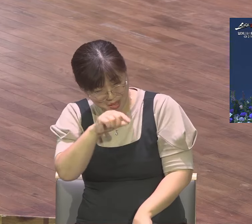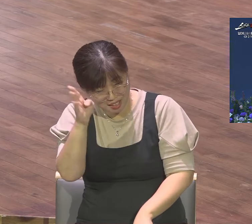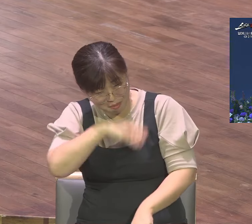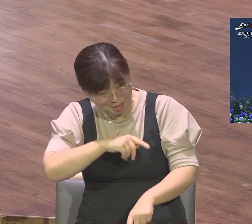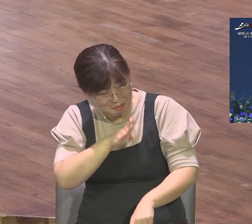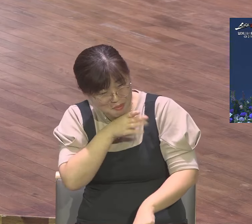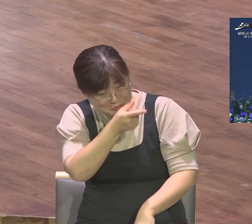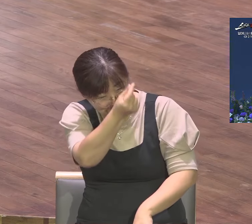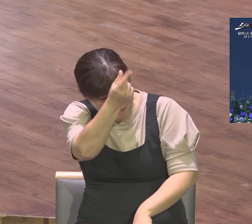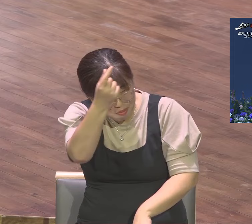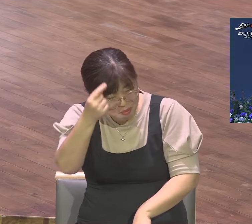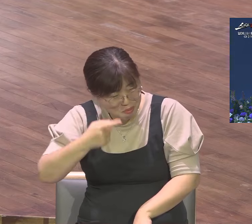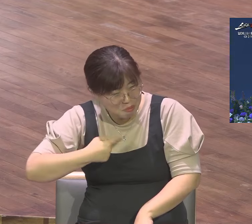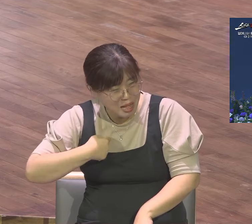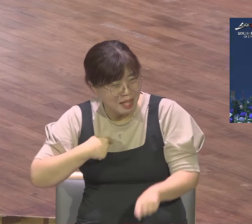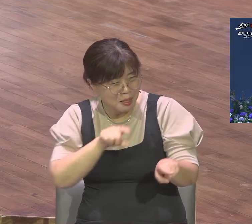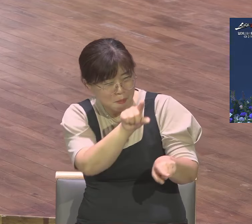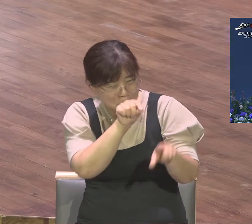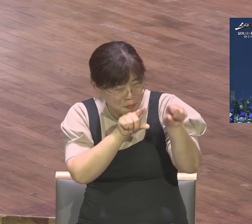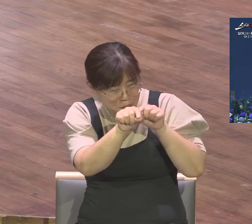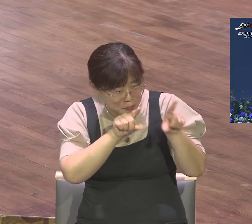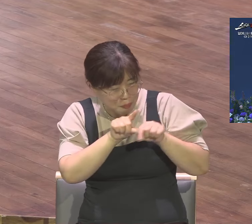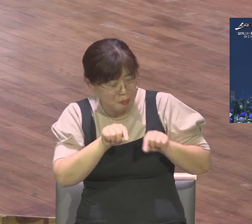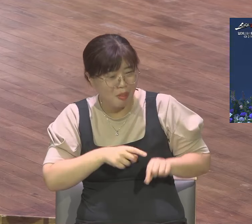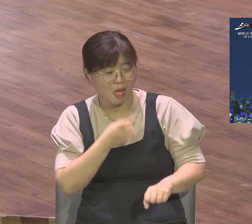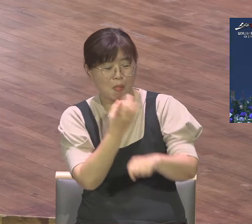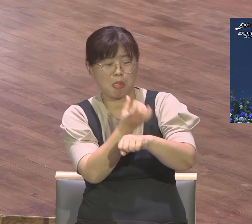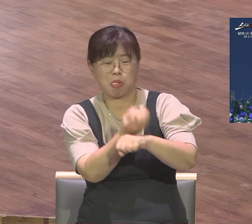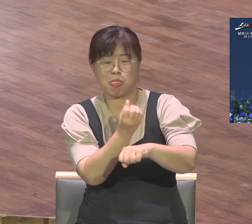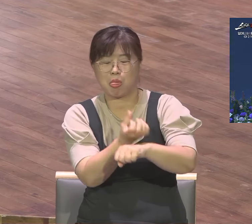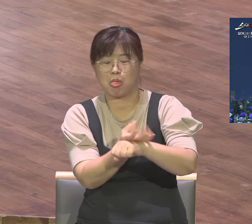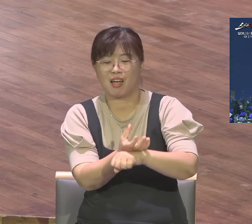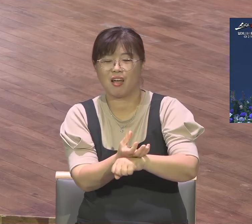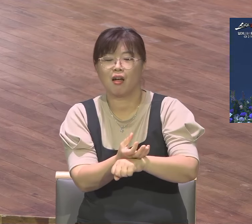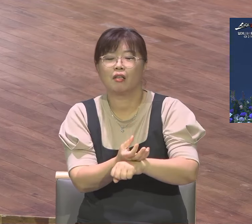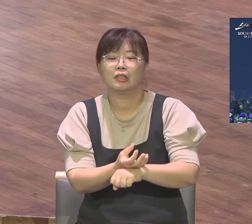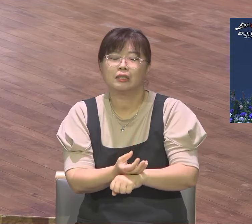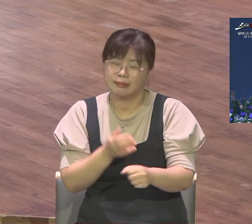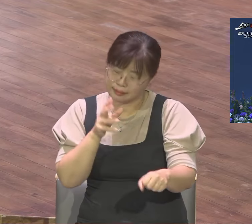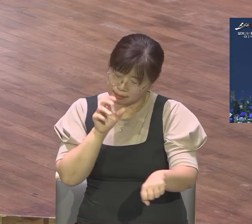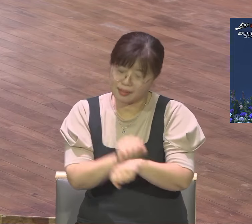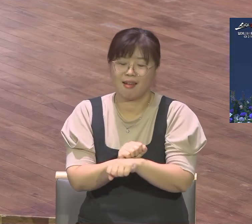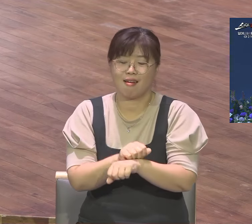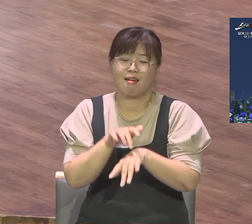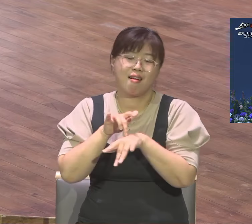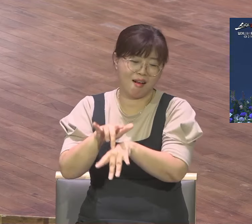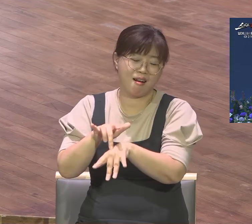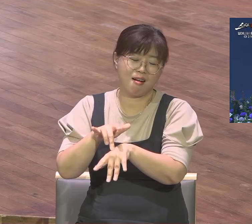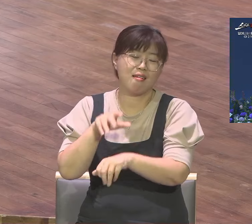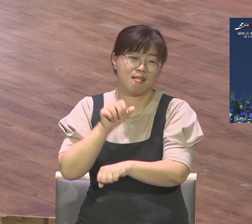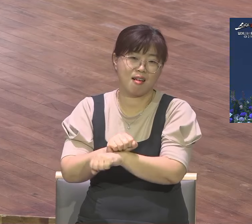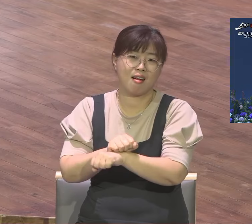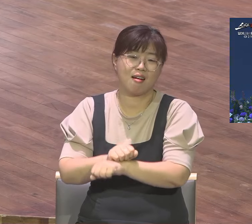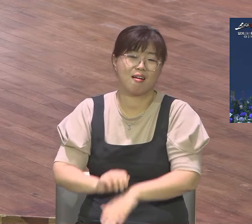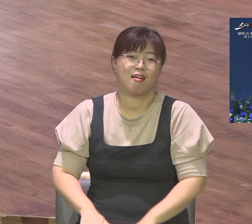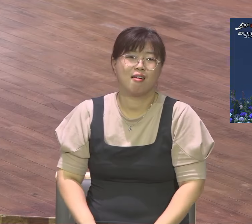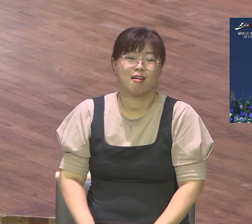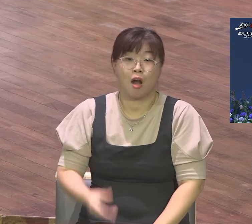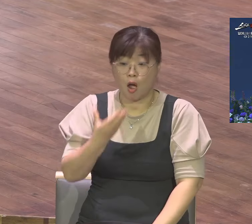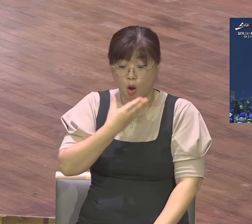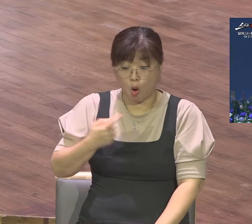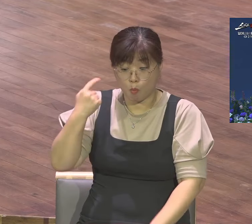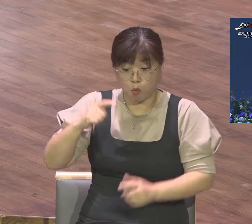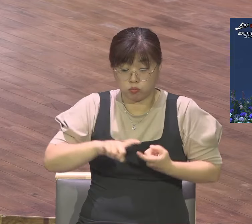것. 참소자. 결국 이간질하고 참소하고 어떻게 하시든지 복음 공동체,